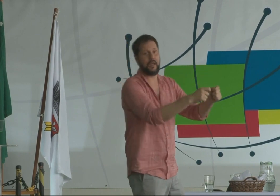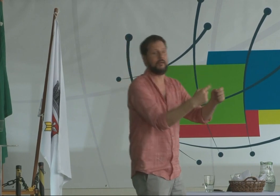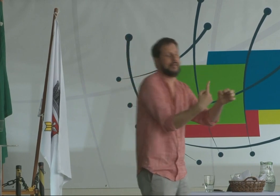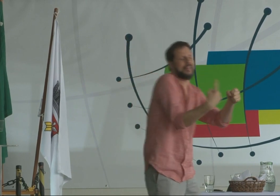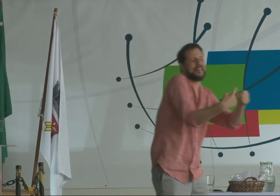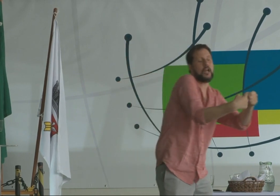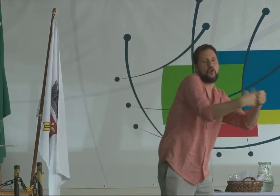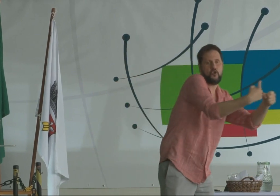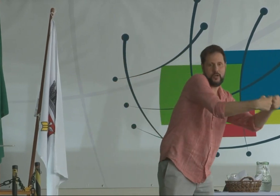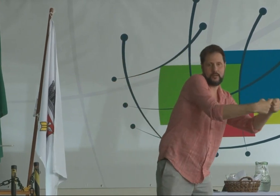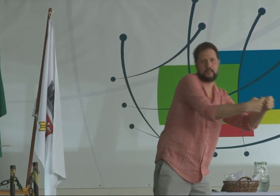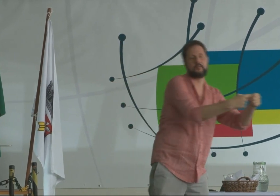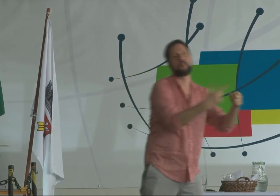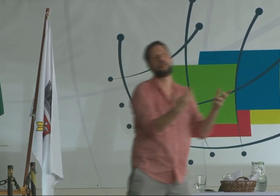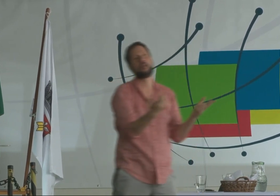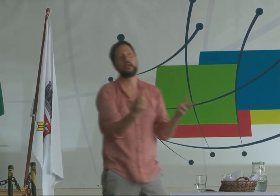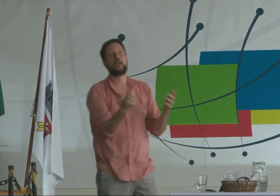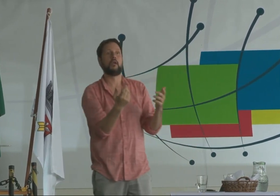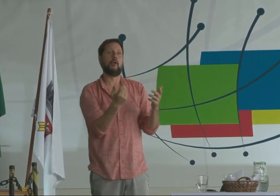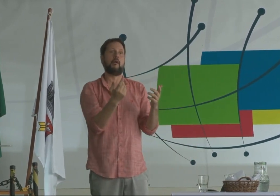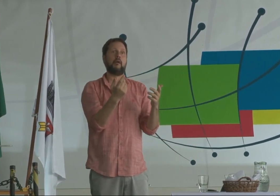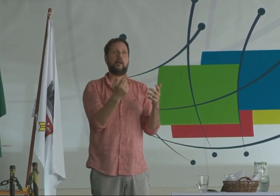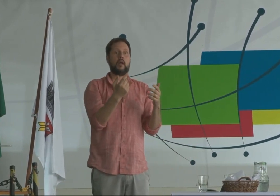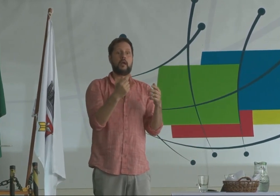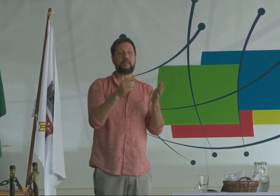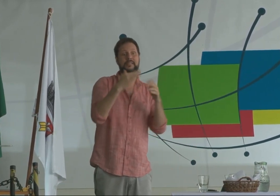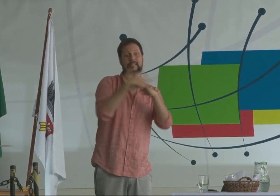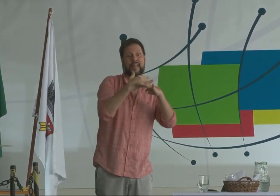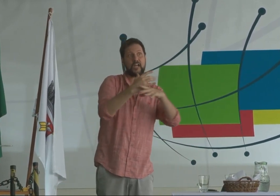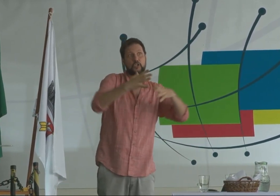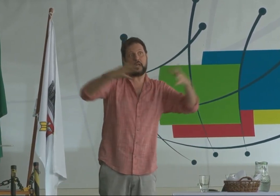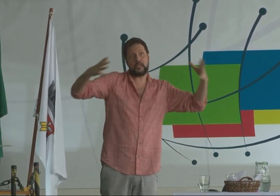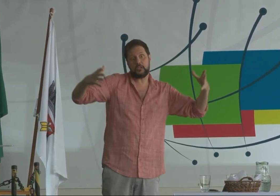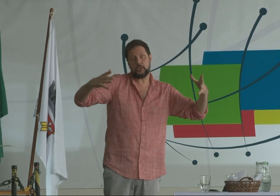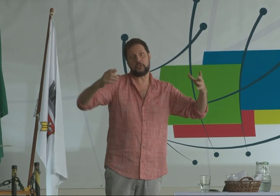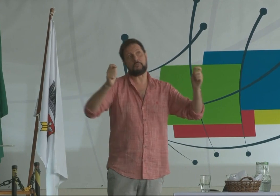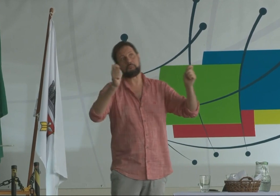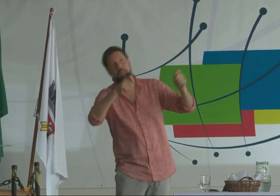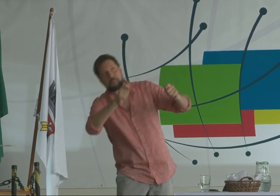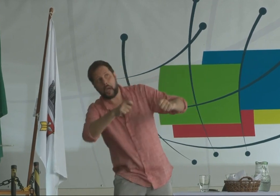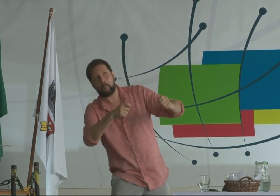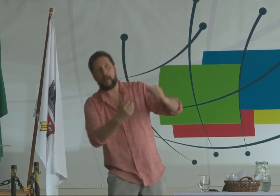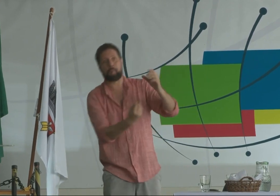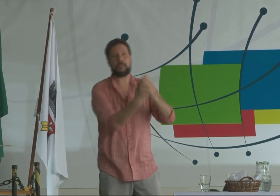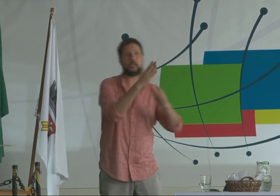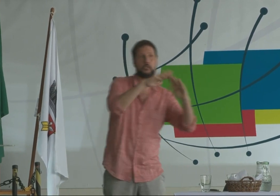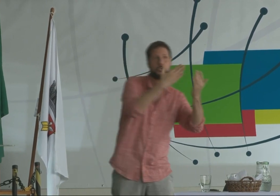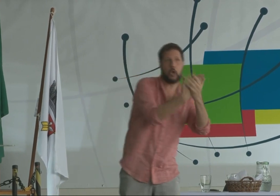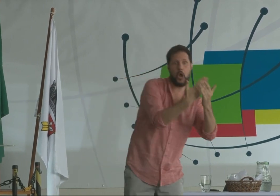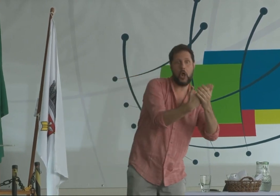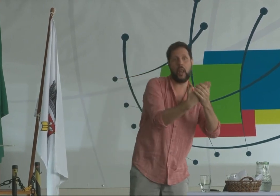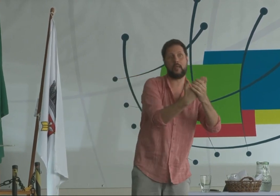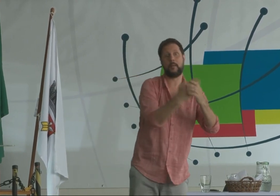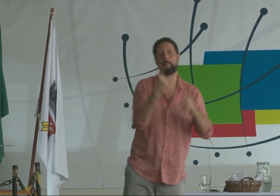medicinais. Isso vai atender a demanda do interior. Isso, inicialmente, em cenários grandes. Se for possível criar escolas bilíngues.